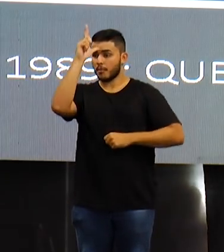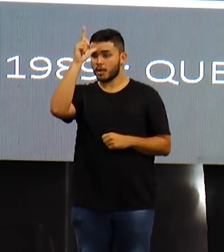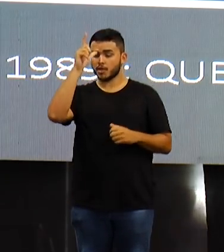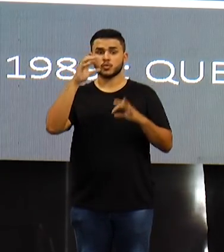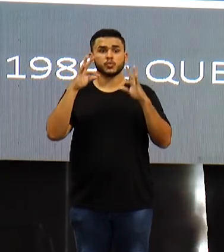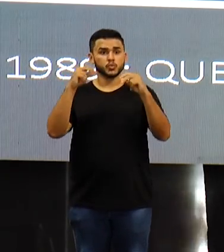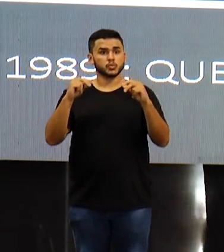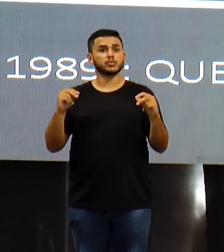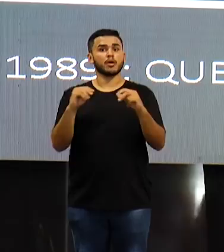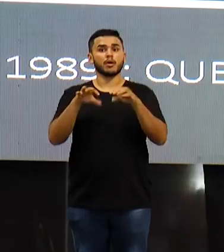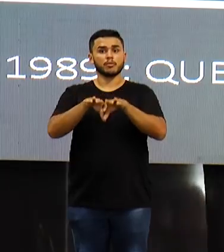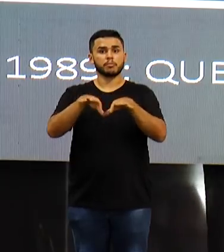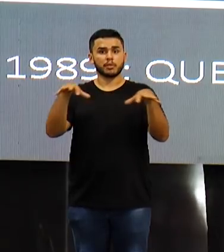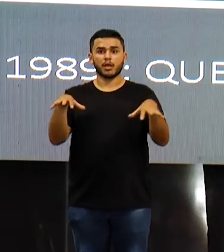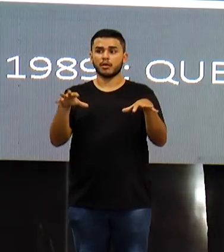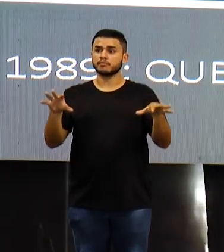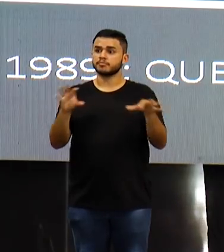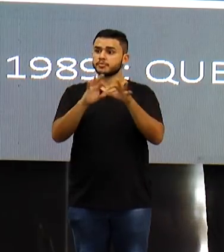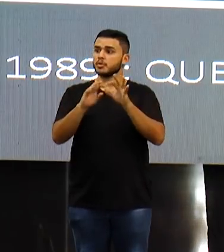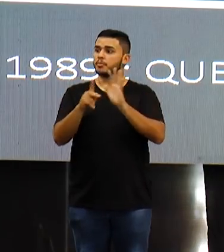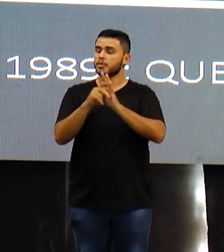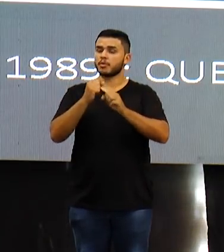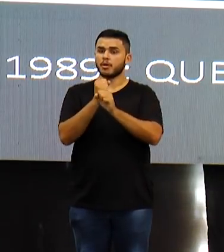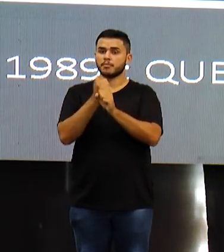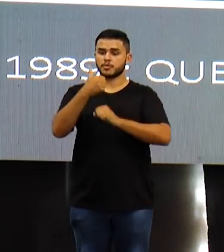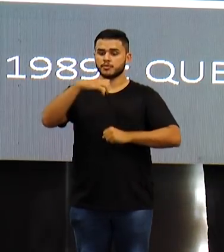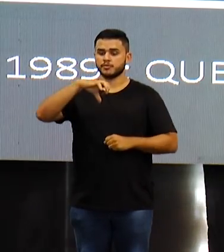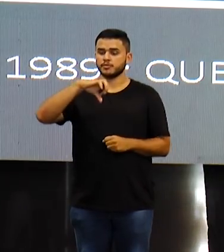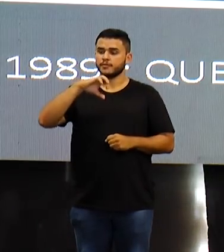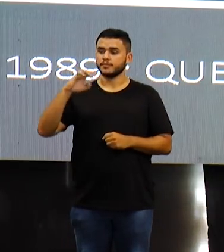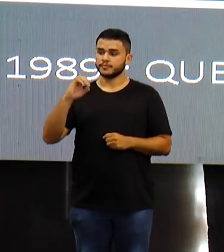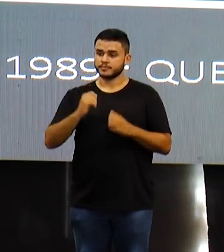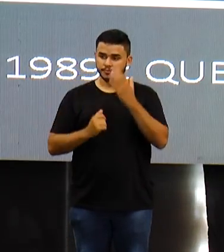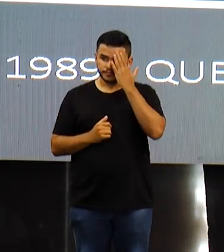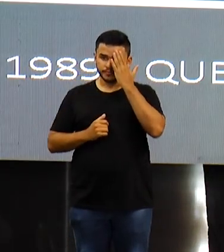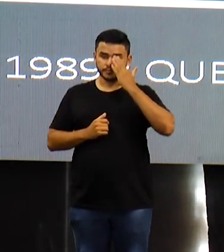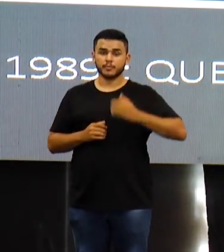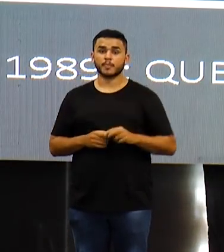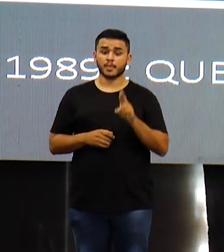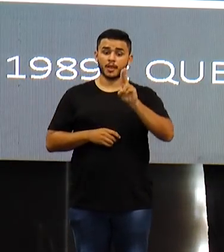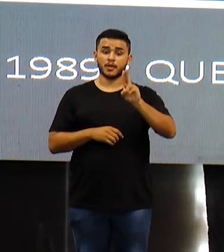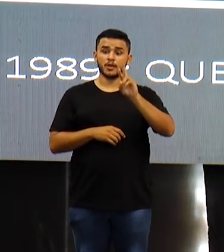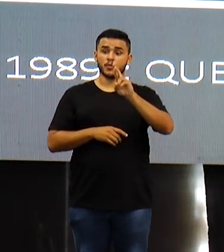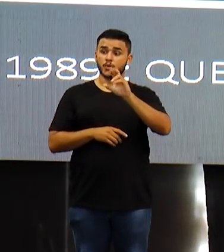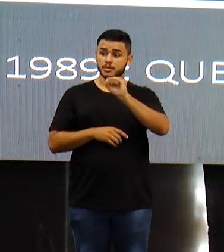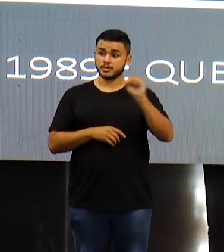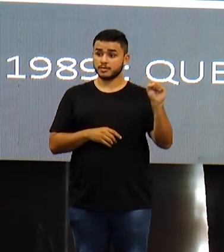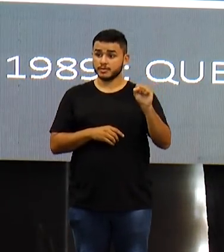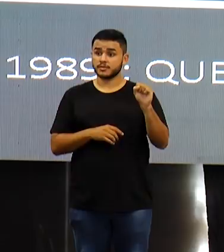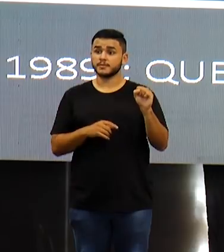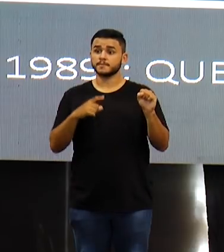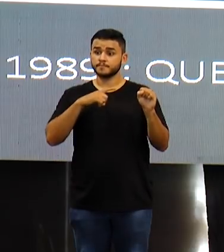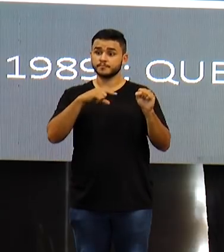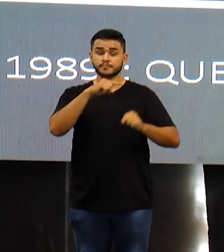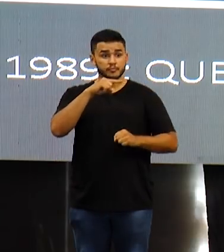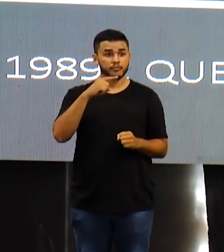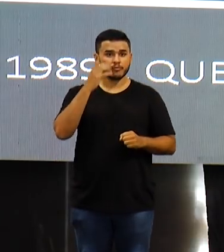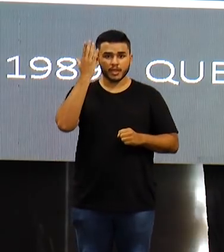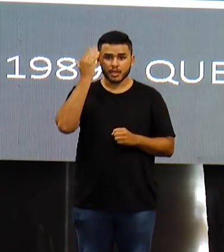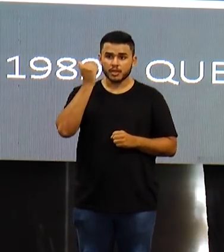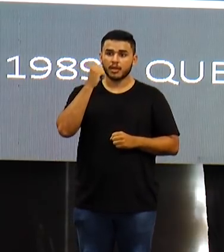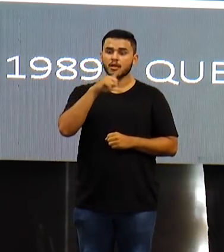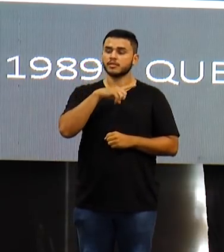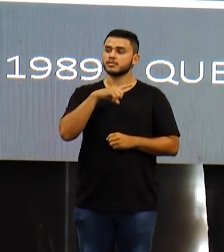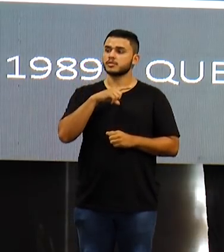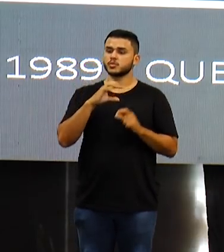Gente, a própria União Soviética reconhece que já era. Em dezembro de 91, Mikhail